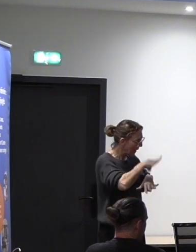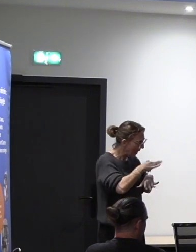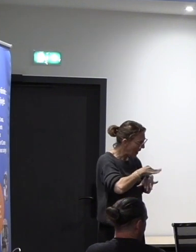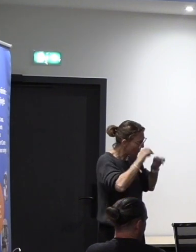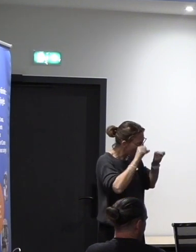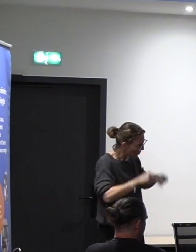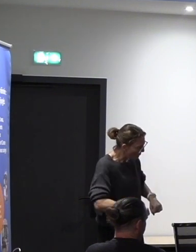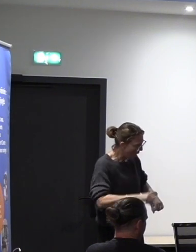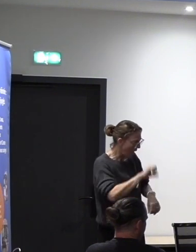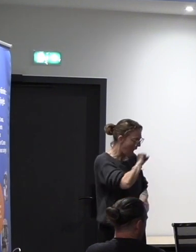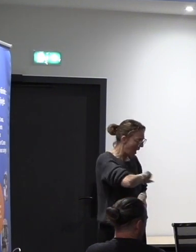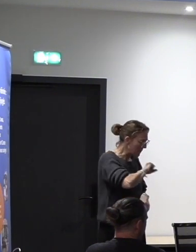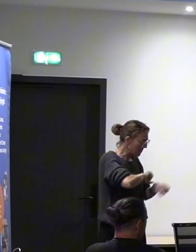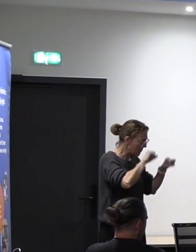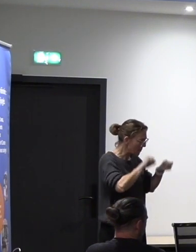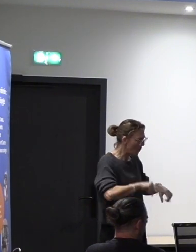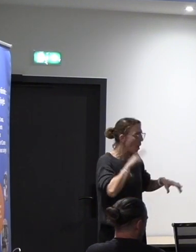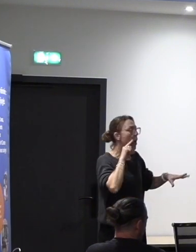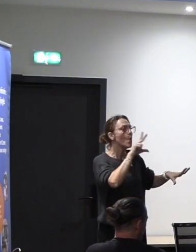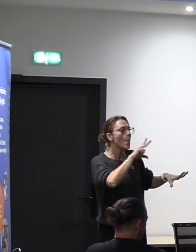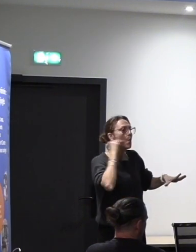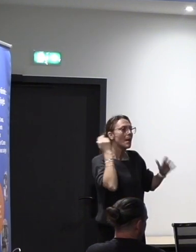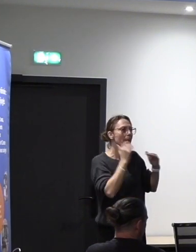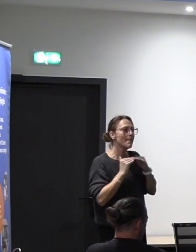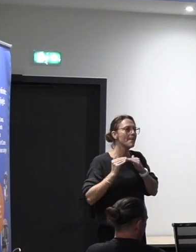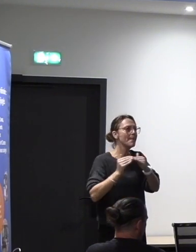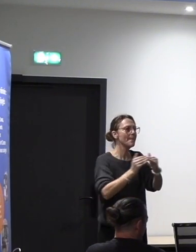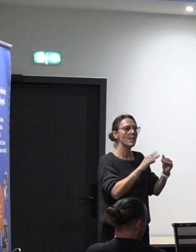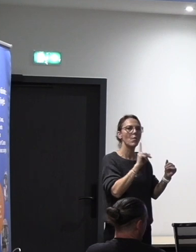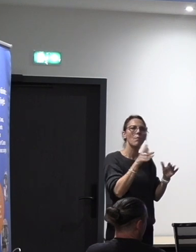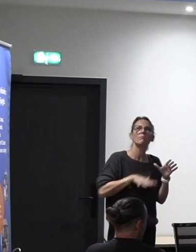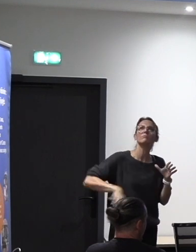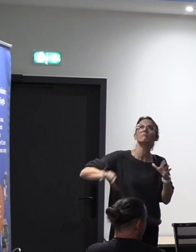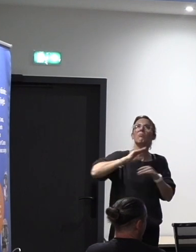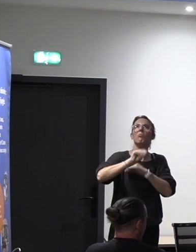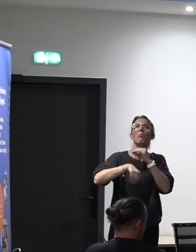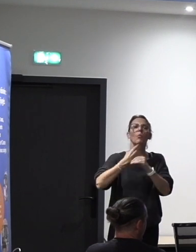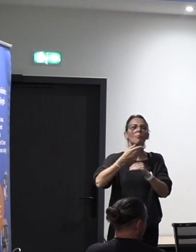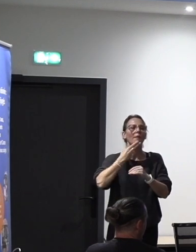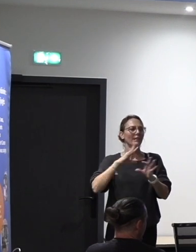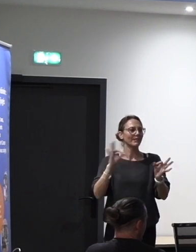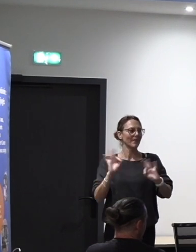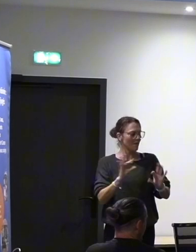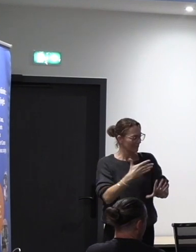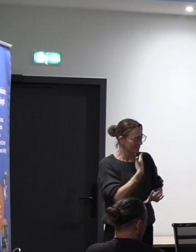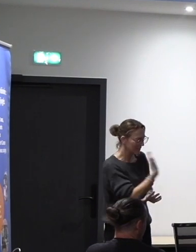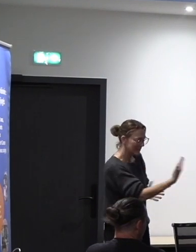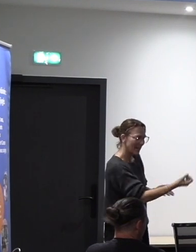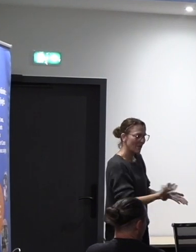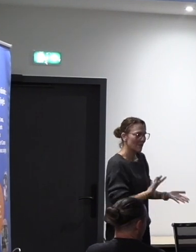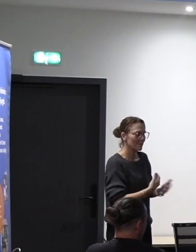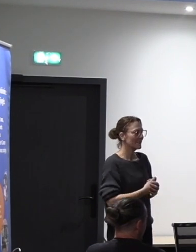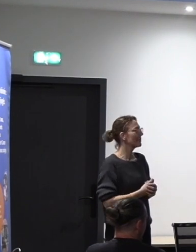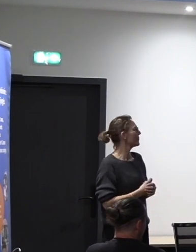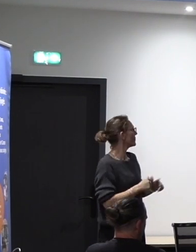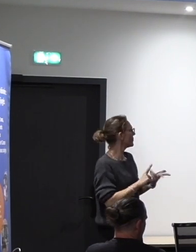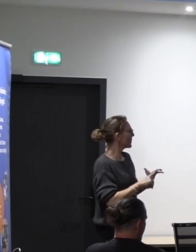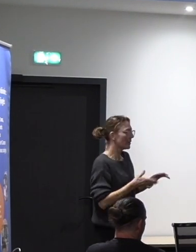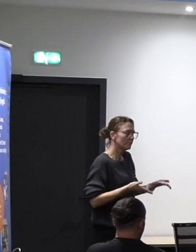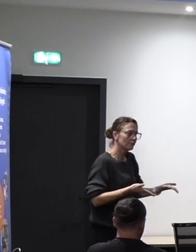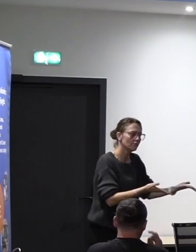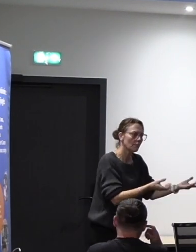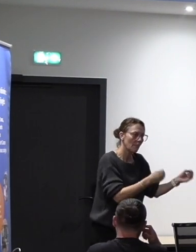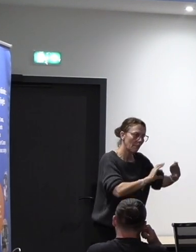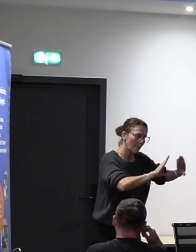etc. Puisque c'est notre humanité commune. Oui, on n'est pas idéaux ni rien. Évidemment, on laisse la place, je vous l'ai dit.